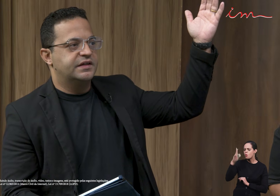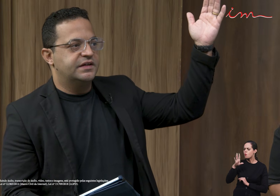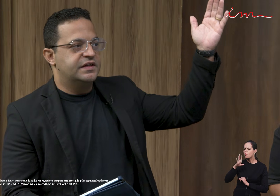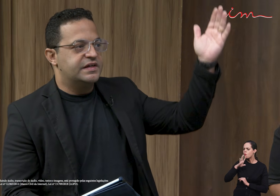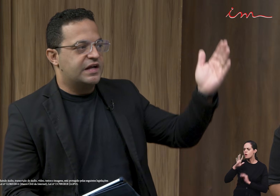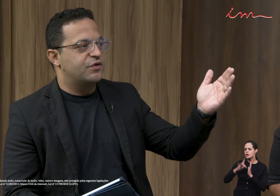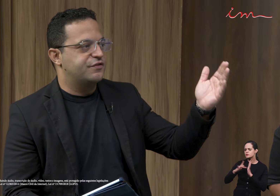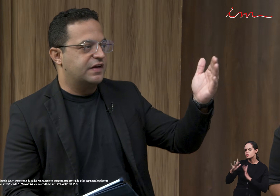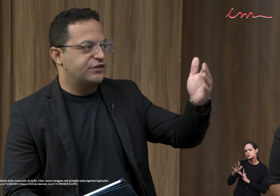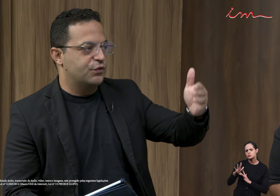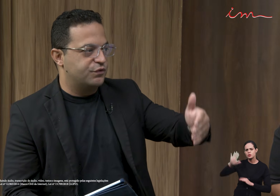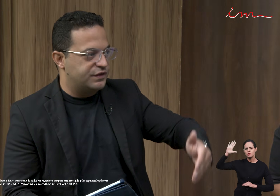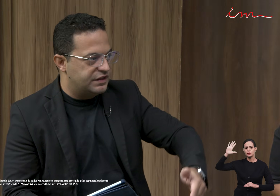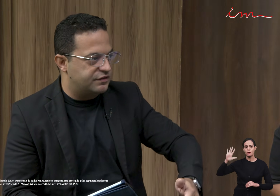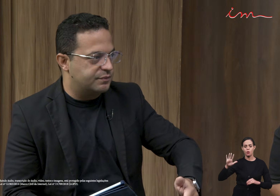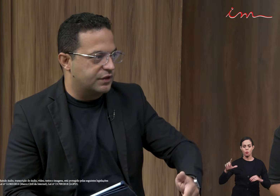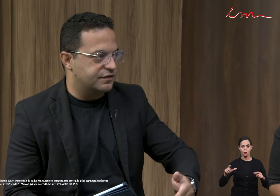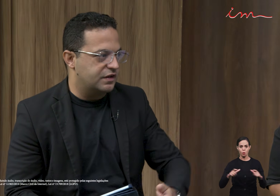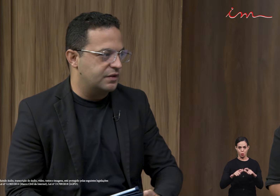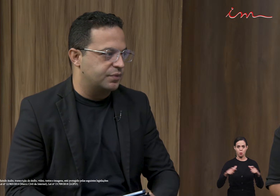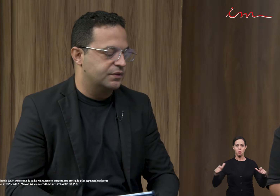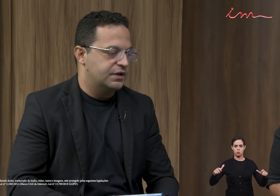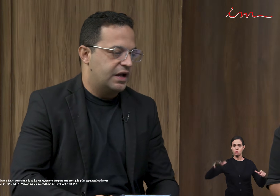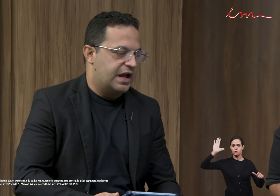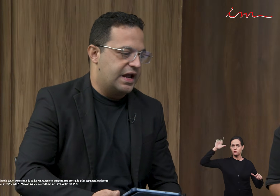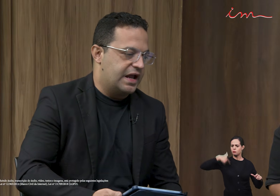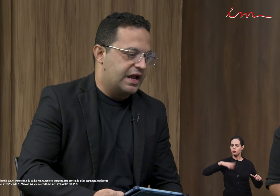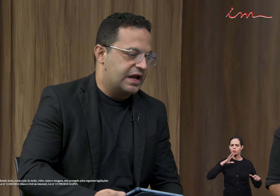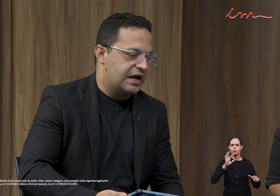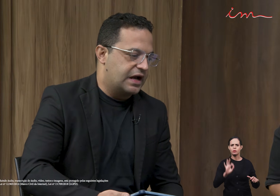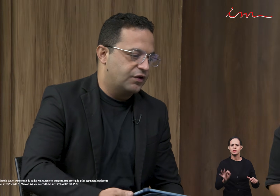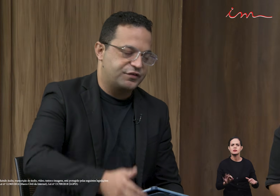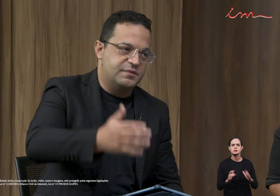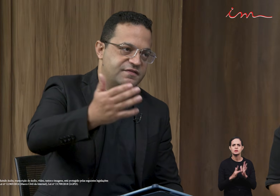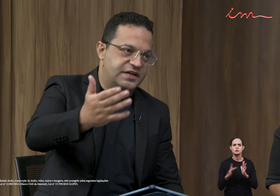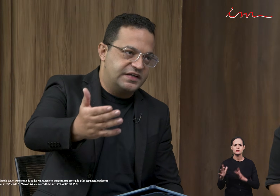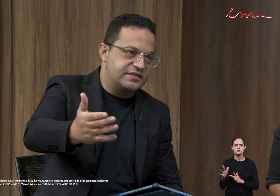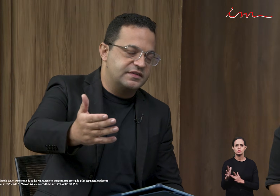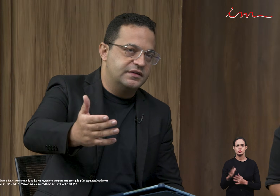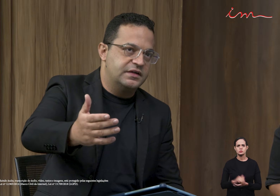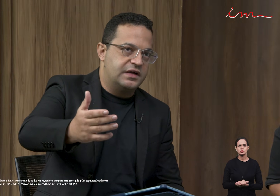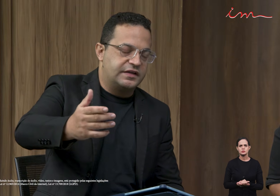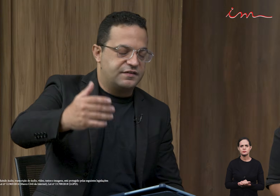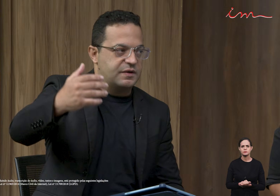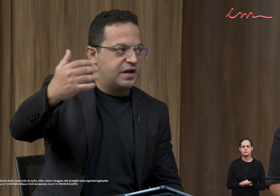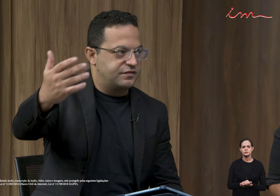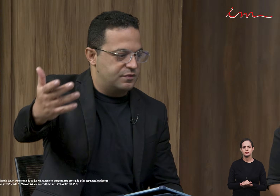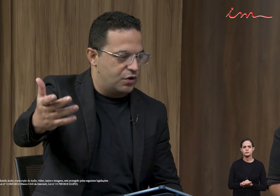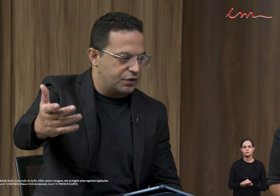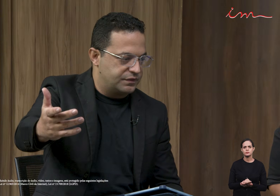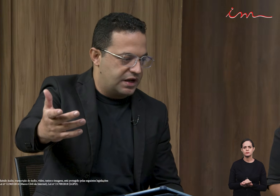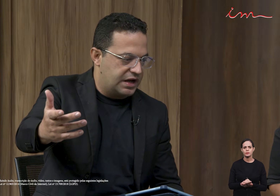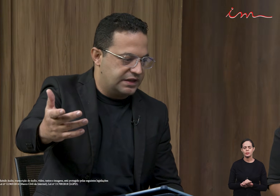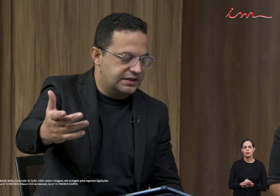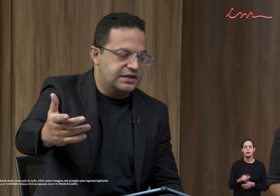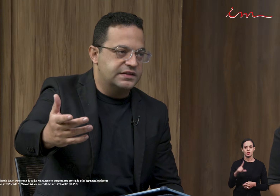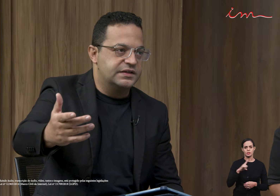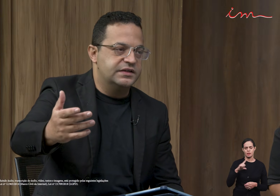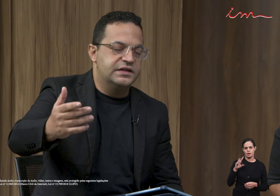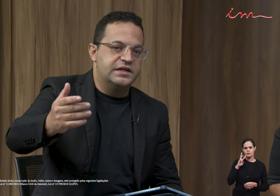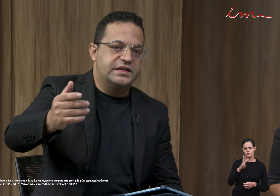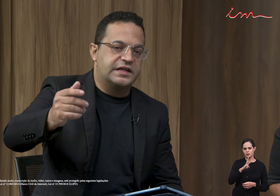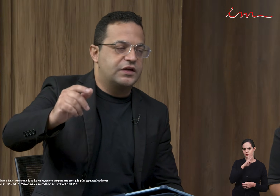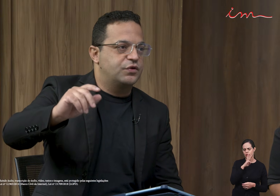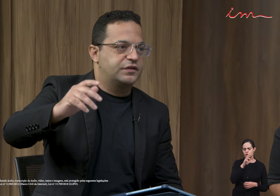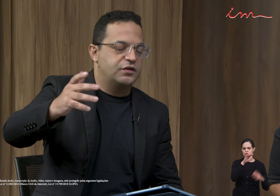é, né? E aí quando a gente fala de ouvinte, por exemplo, a nossa irmã Vanessa, ela tem familiares que moram na